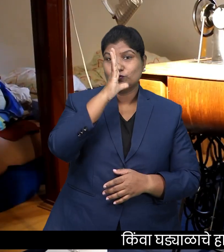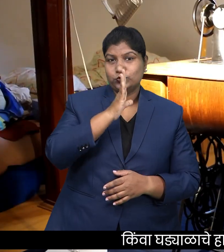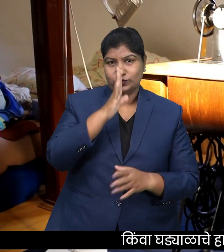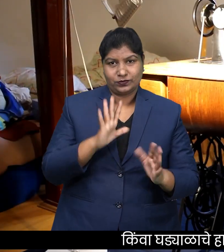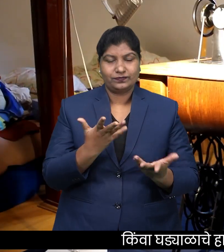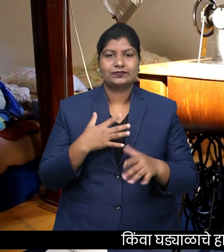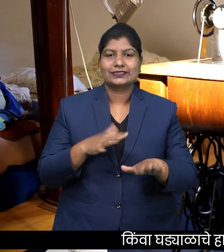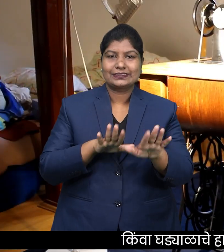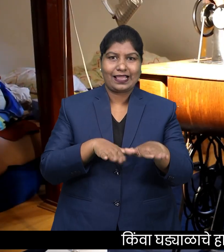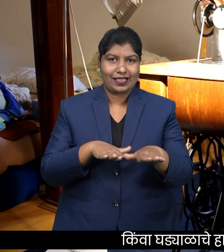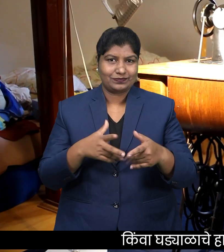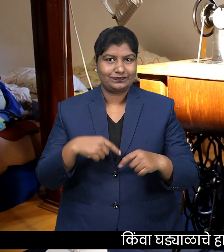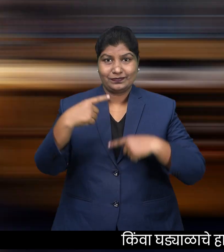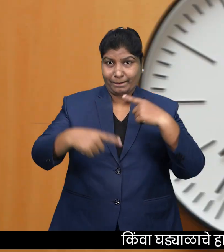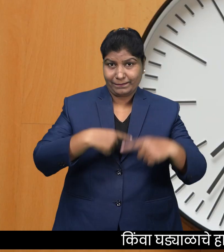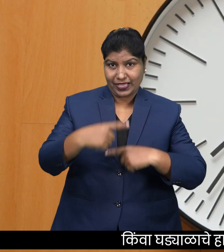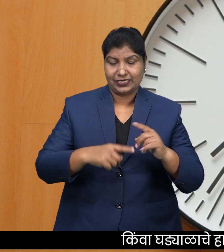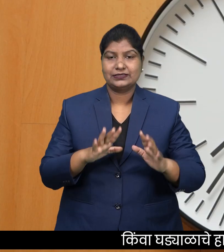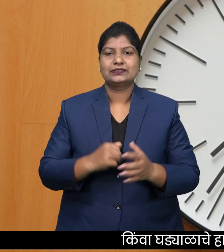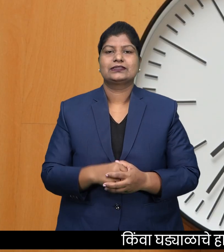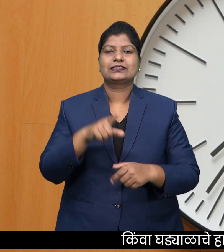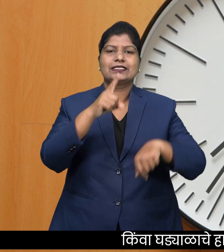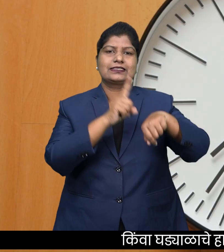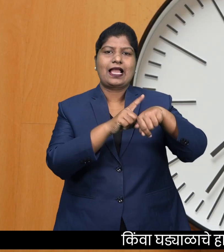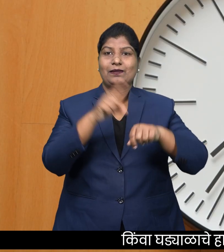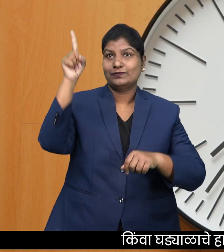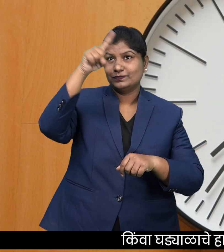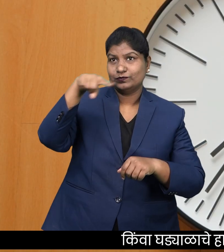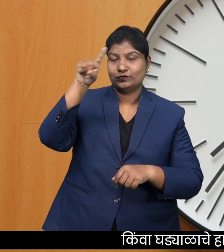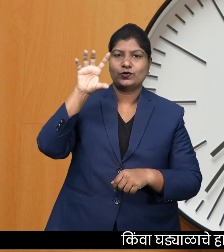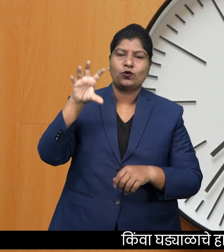किंवा घड्याळाचे हात यांचा समावेश असू शकतो।